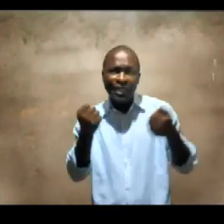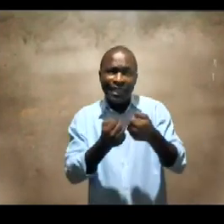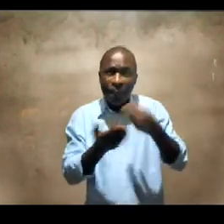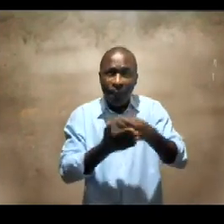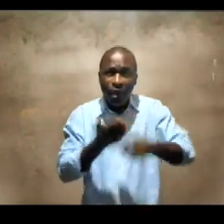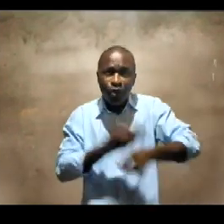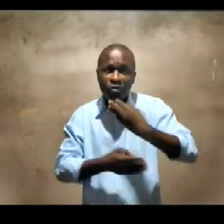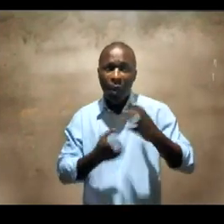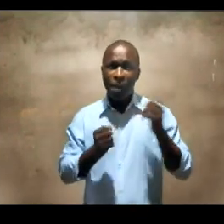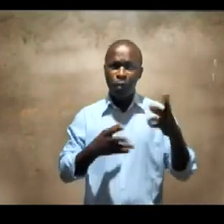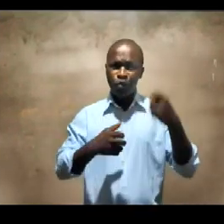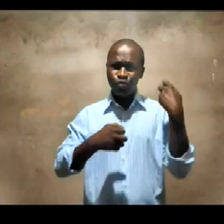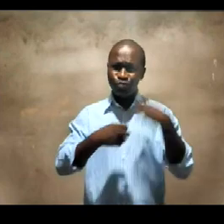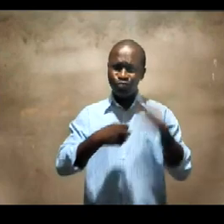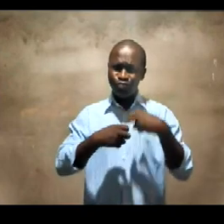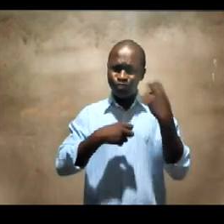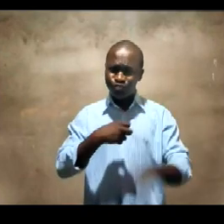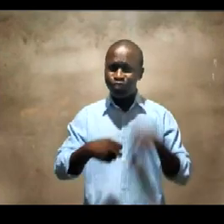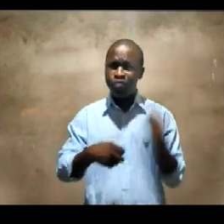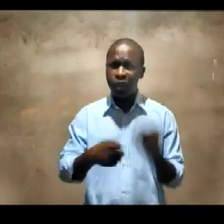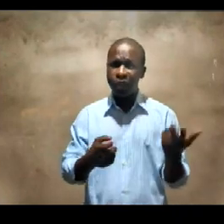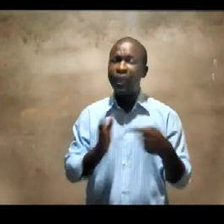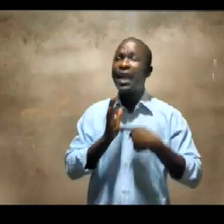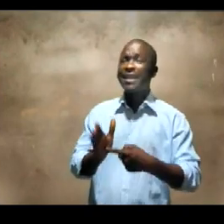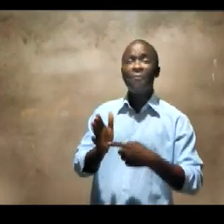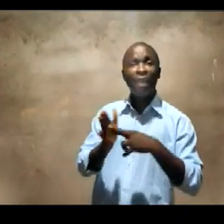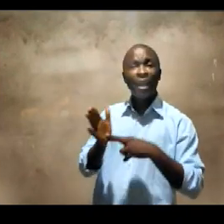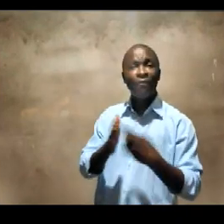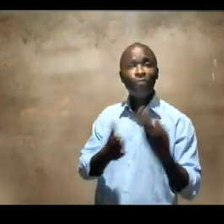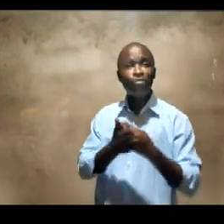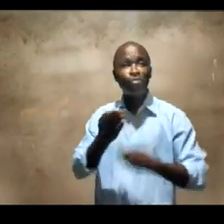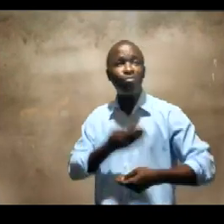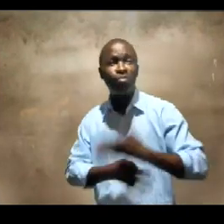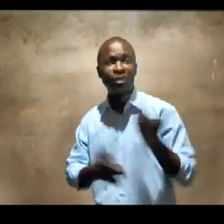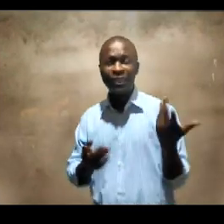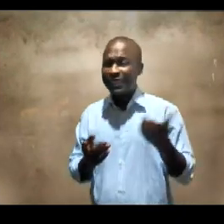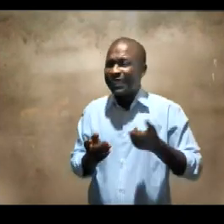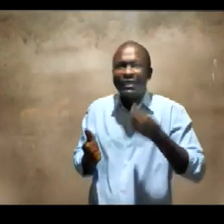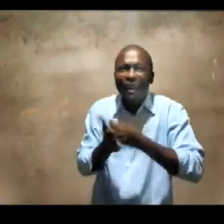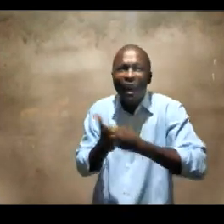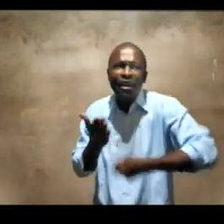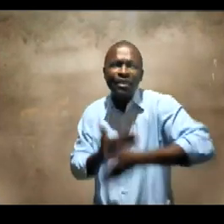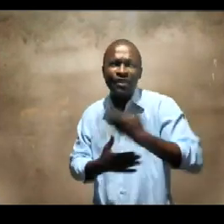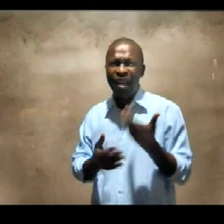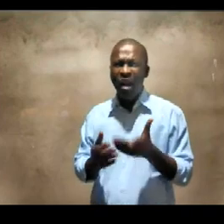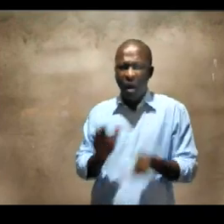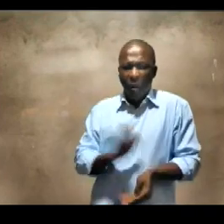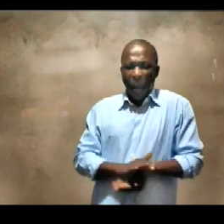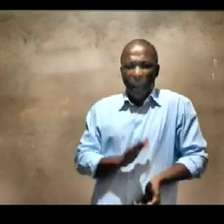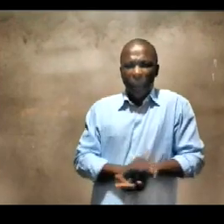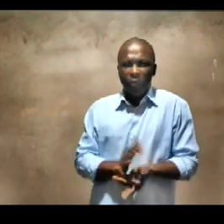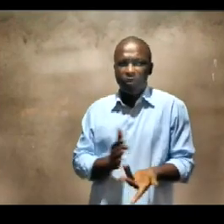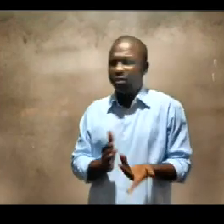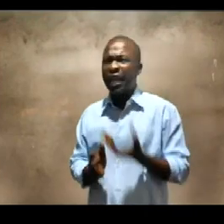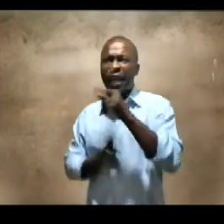économique a beaucoup de soucis, tant au niveau de la réforme monétaire qu'au niveau de la discipline fiscale, qu'au niveau de la